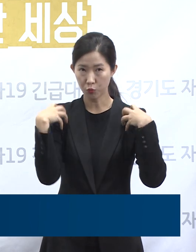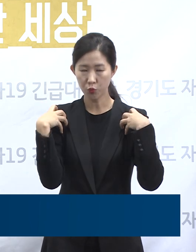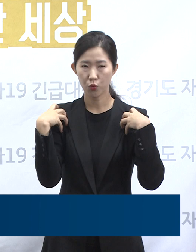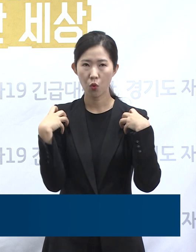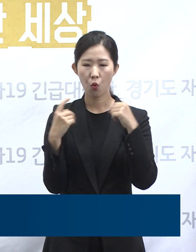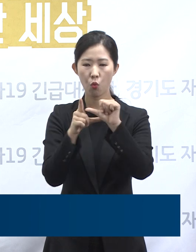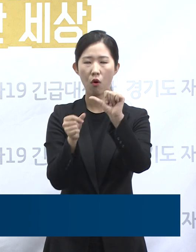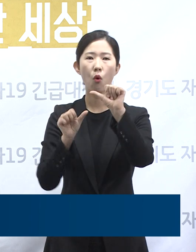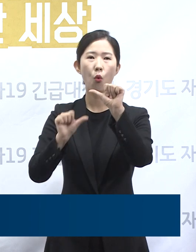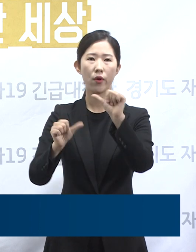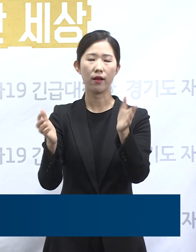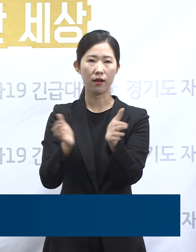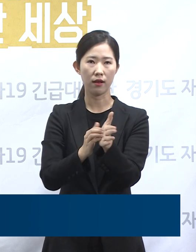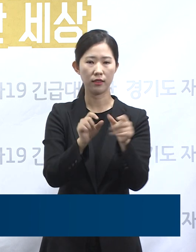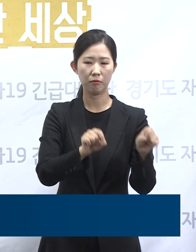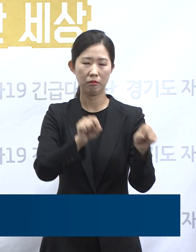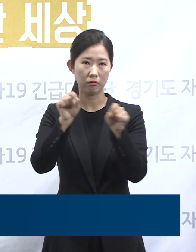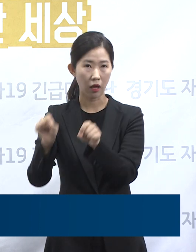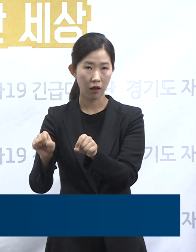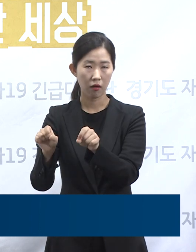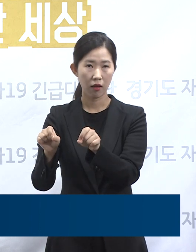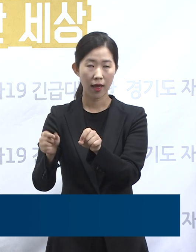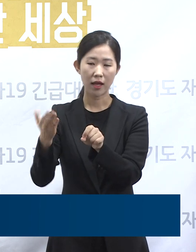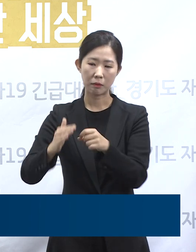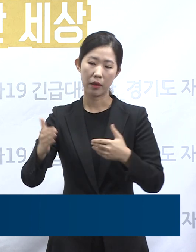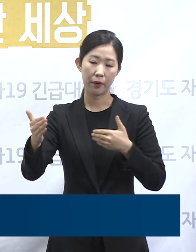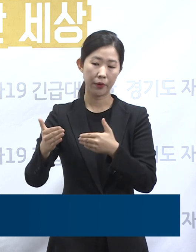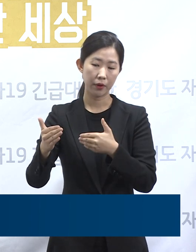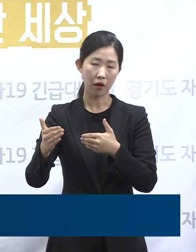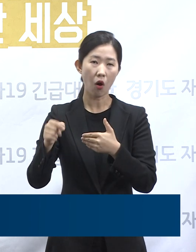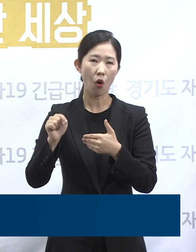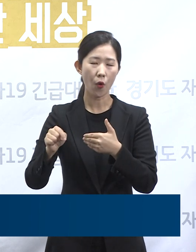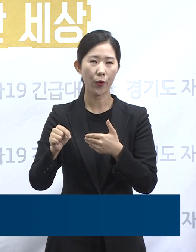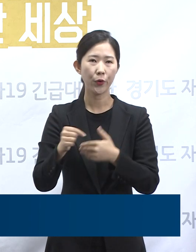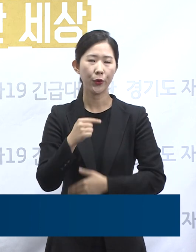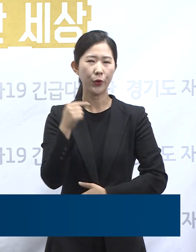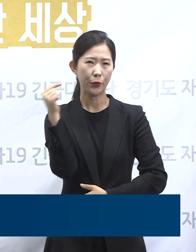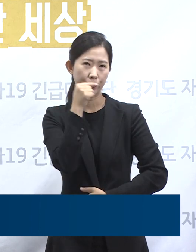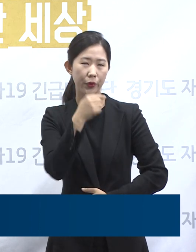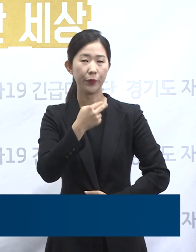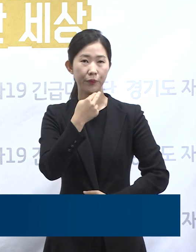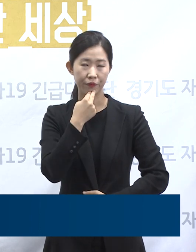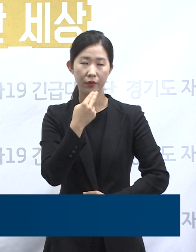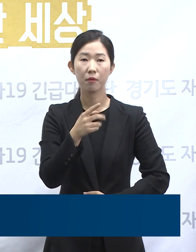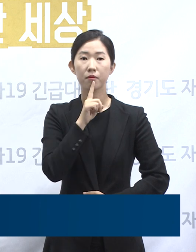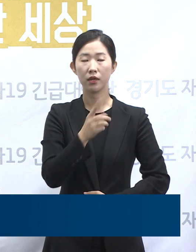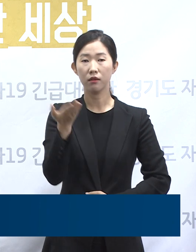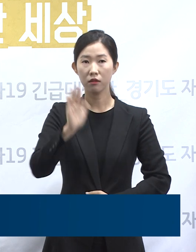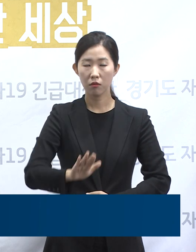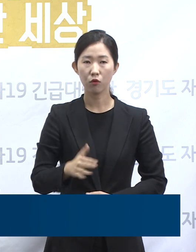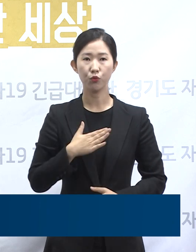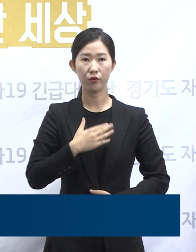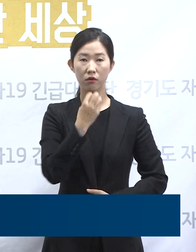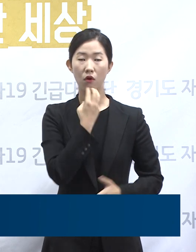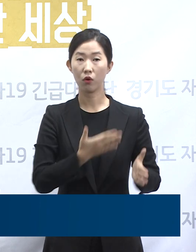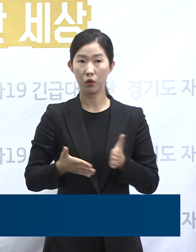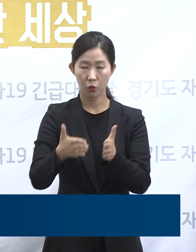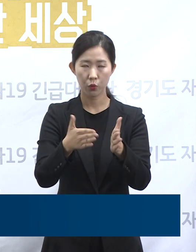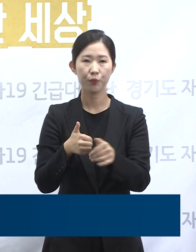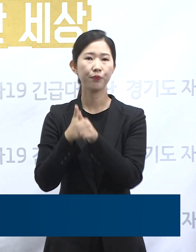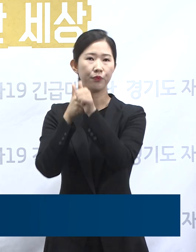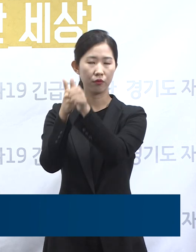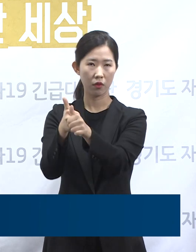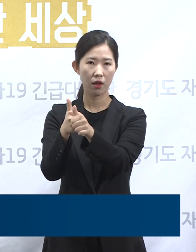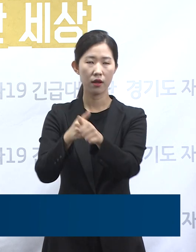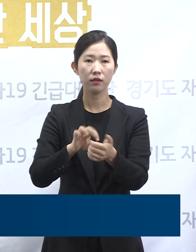5일까지 기존보다 다소 완화된 물리적 거리 두기를 연장한 만큼 경기도에서도 다중이용업소에 대한 사용